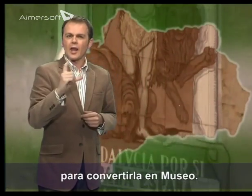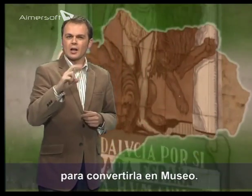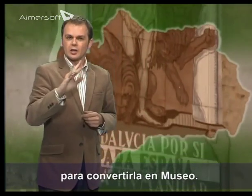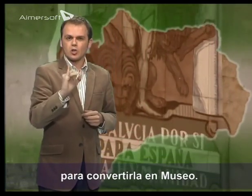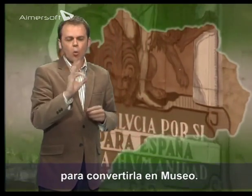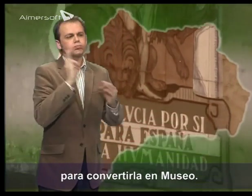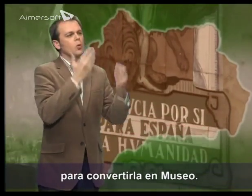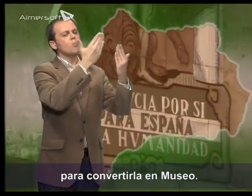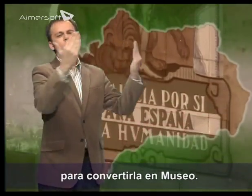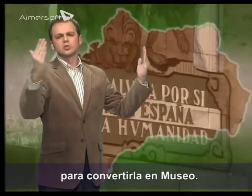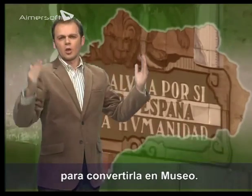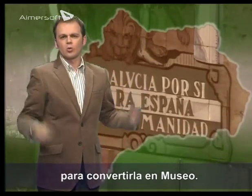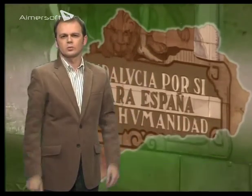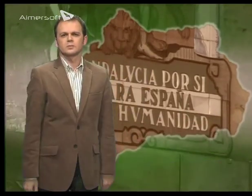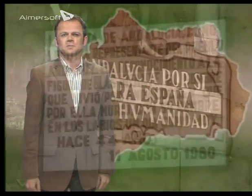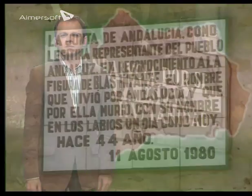en museo.